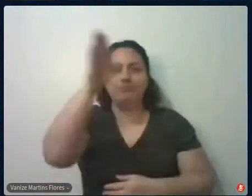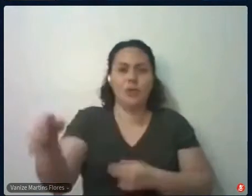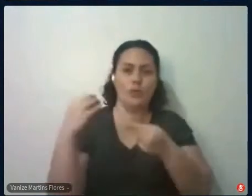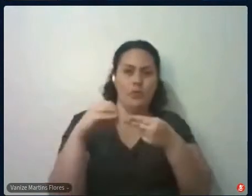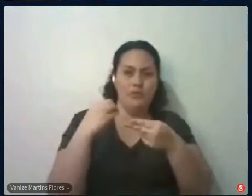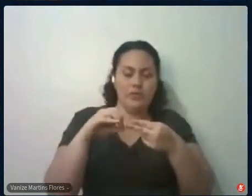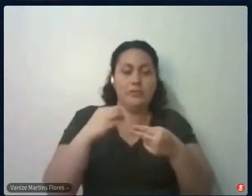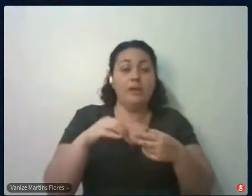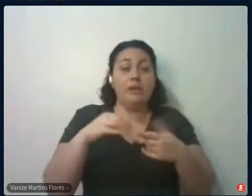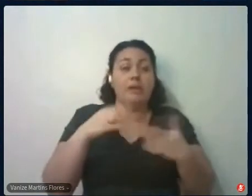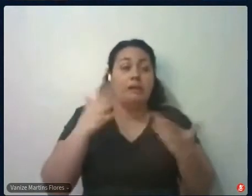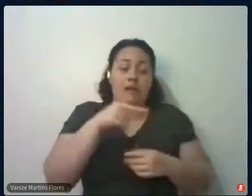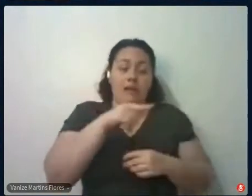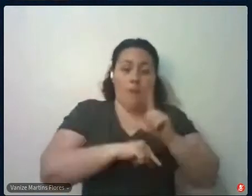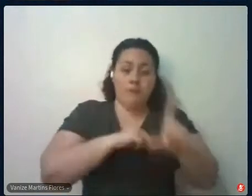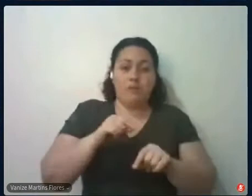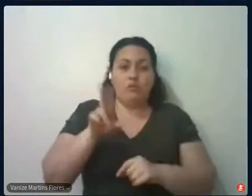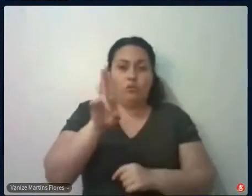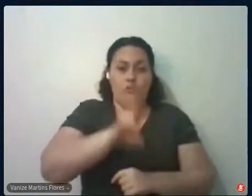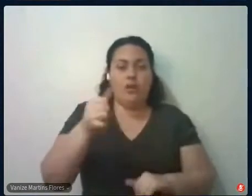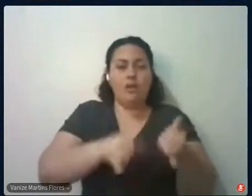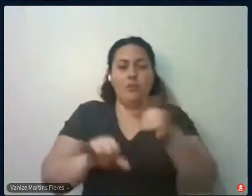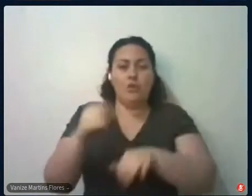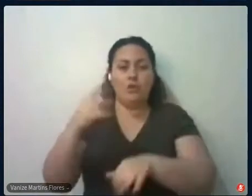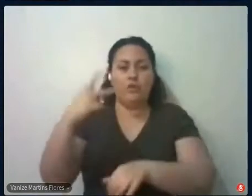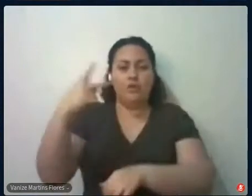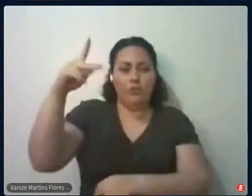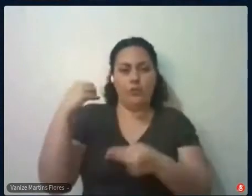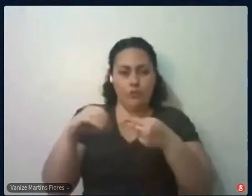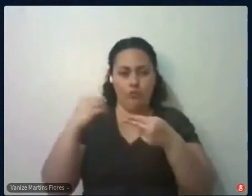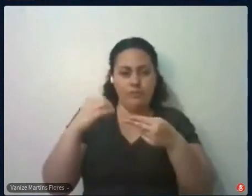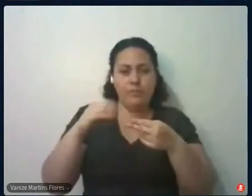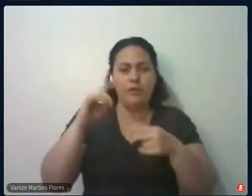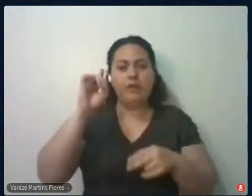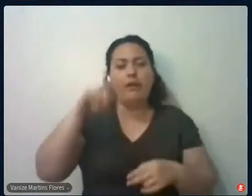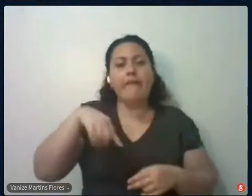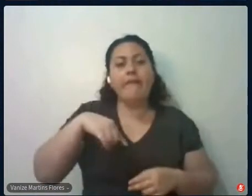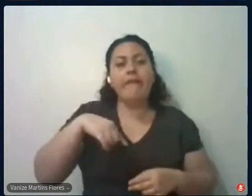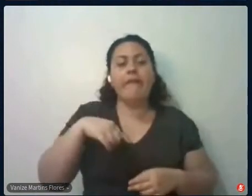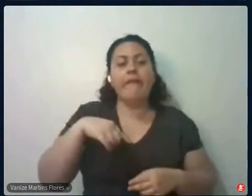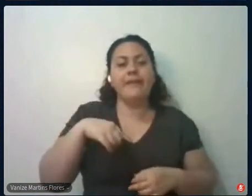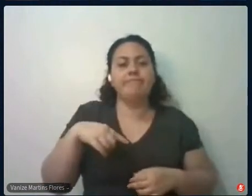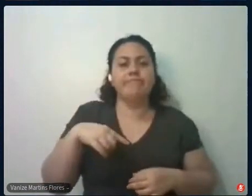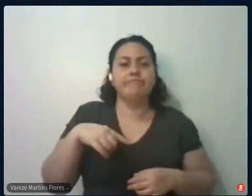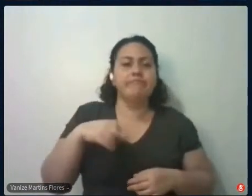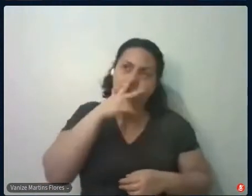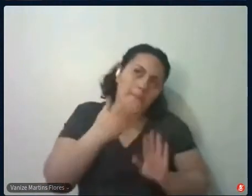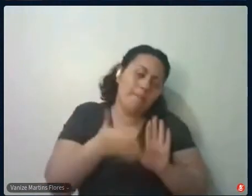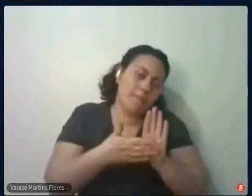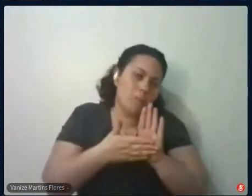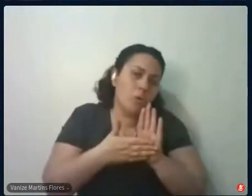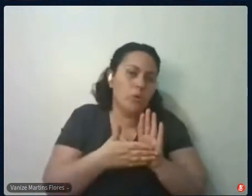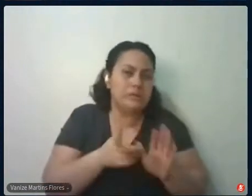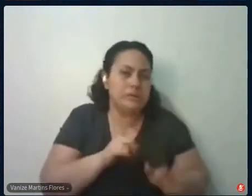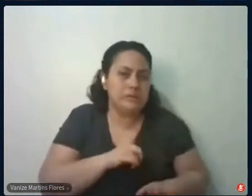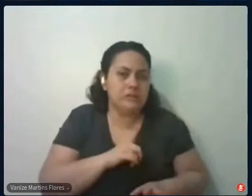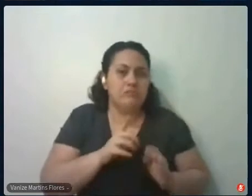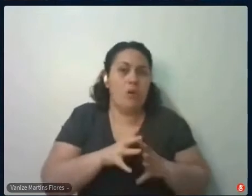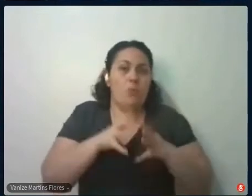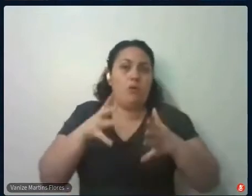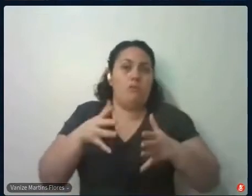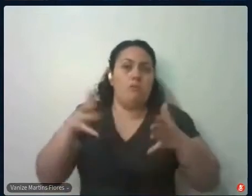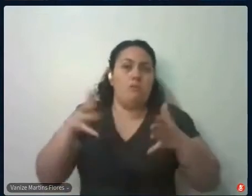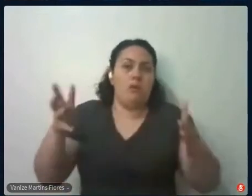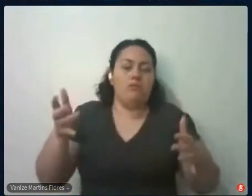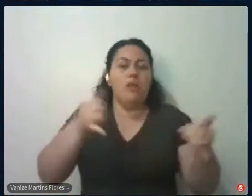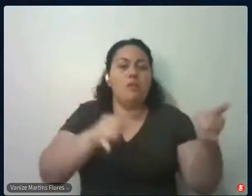laboratórios da universidade, que é uma opção que se colocou também, e está se aumentando o número de laboratórios, mas isso